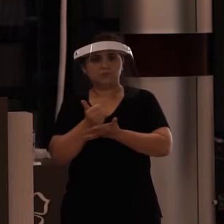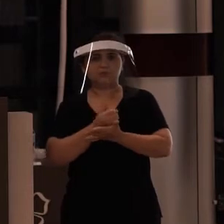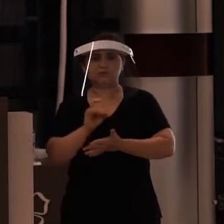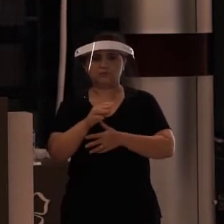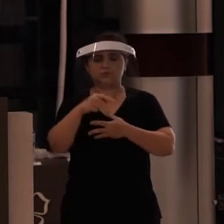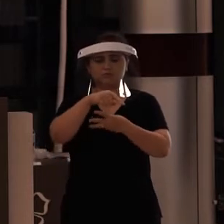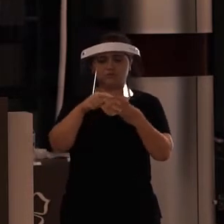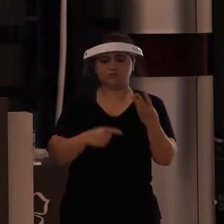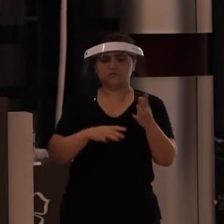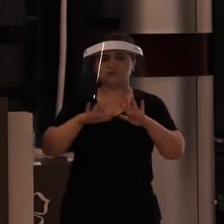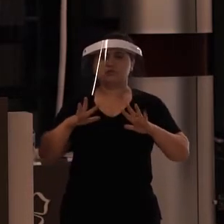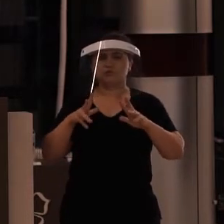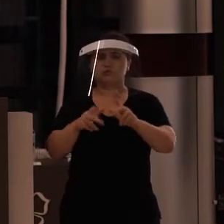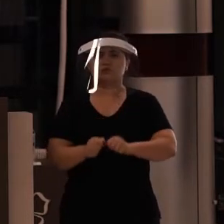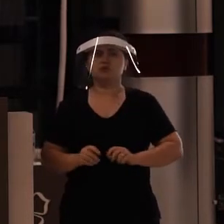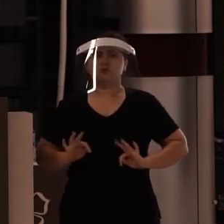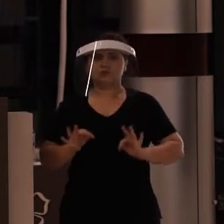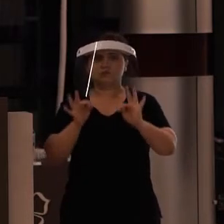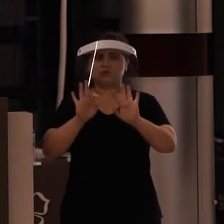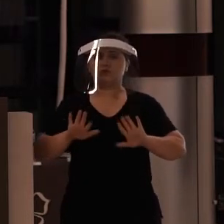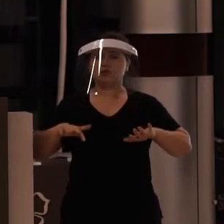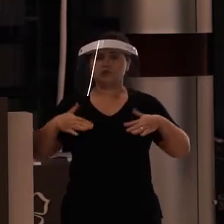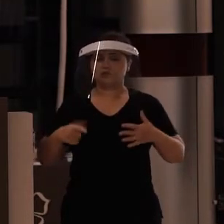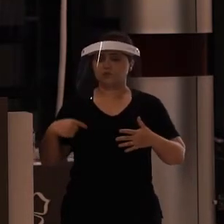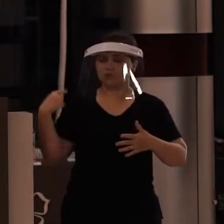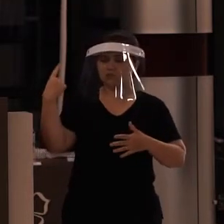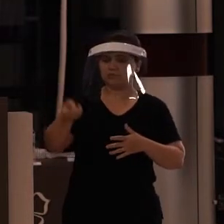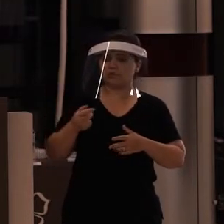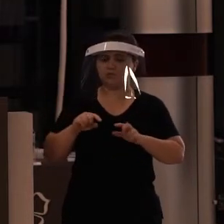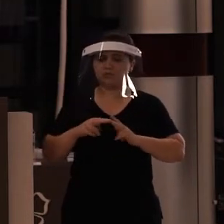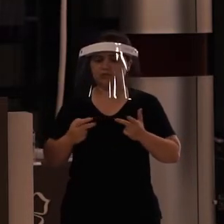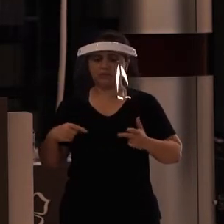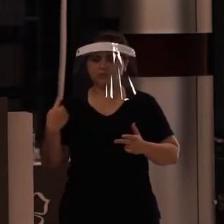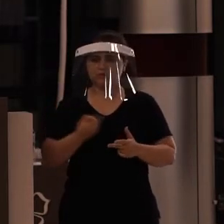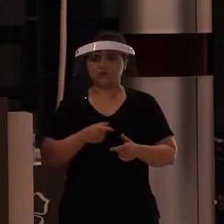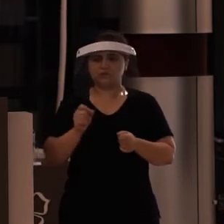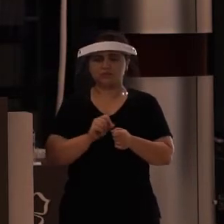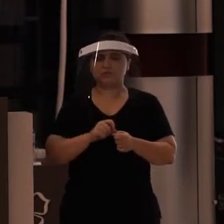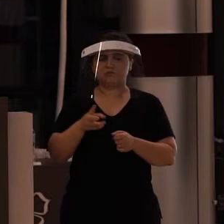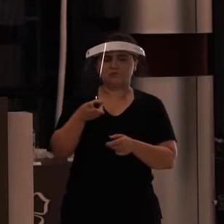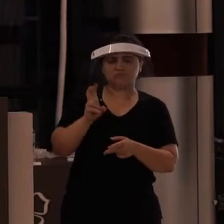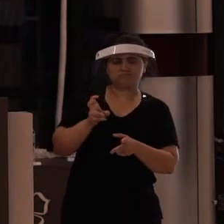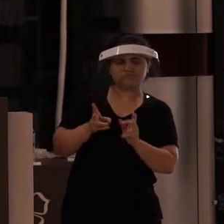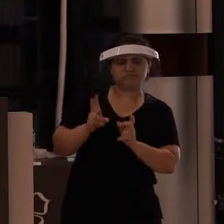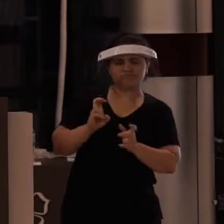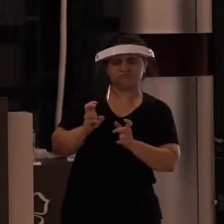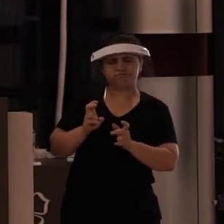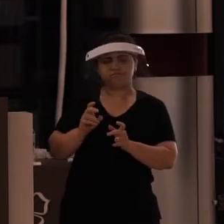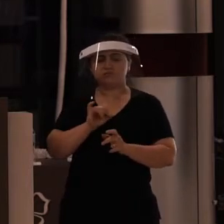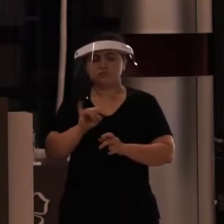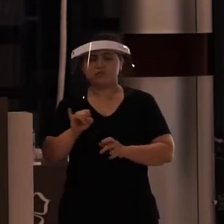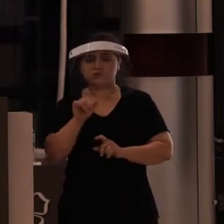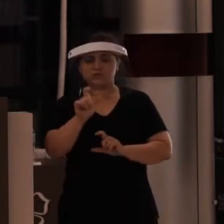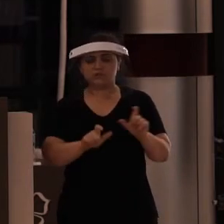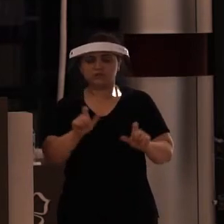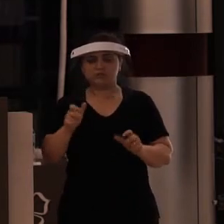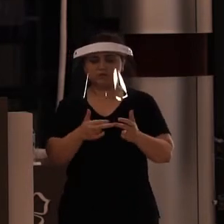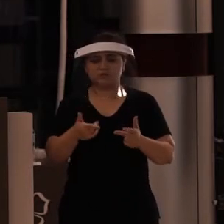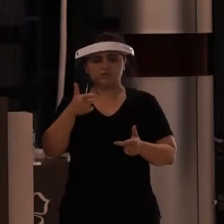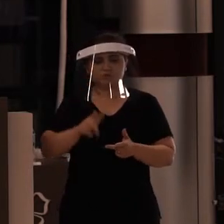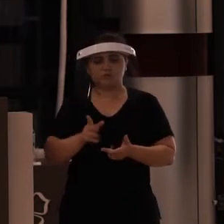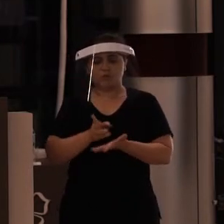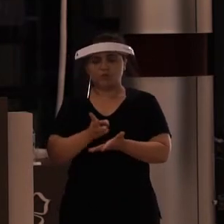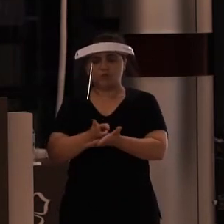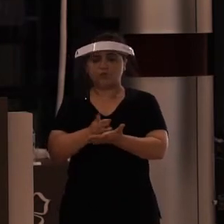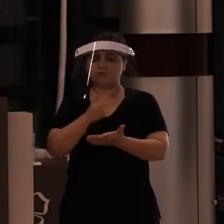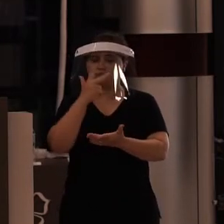essas 3. Outra coisa que a gente faz, até mesmo para verificar se os componentes vão manter praticamente